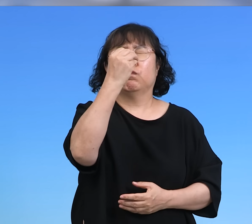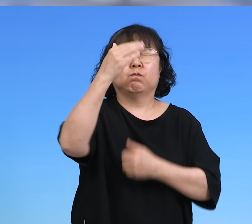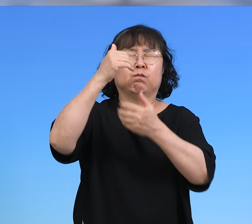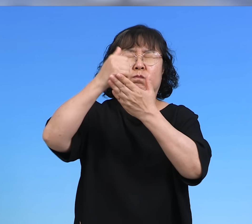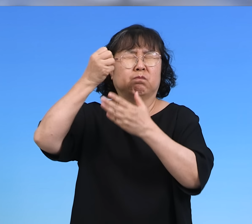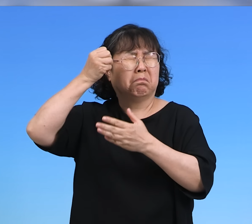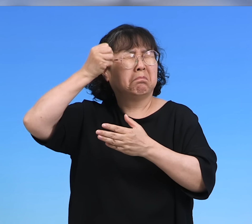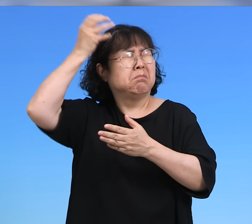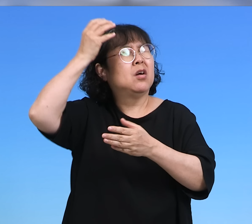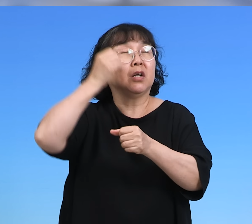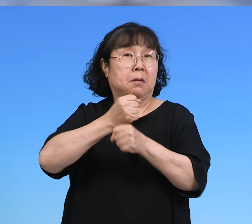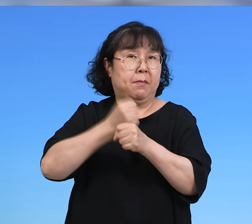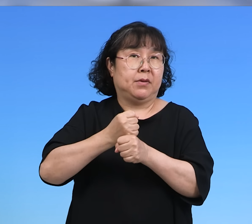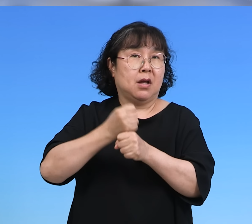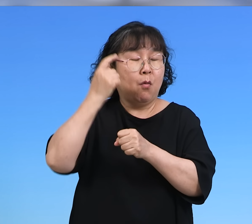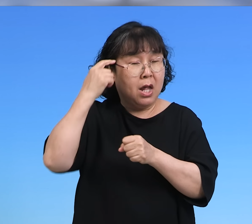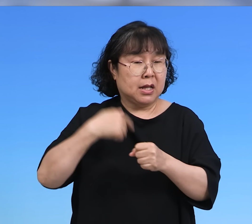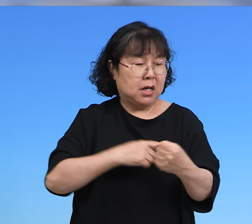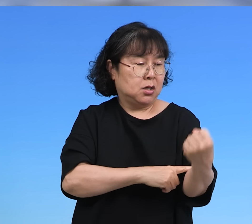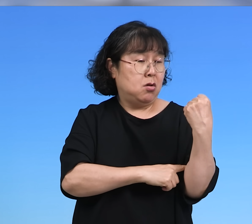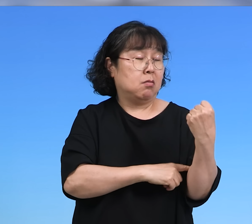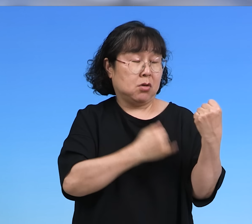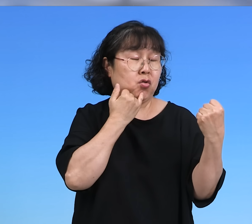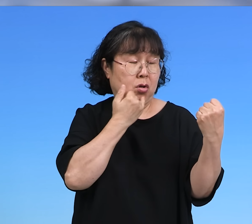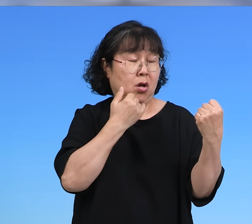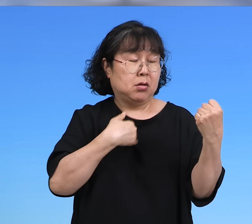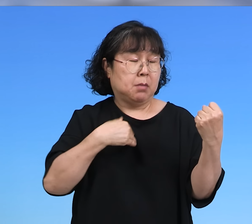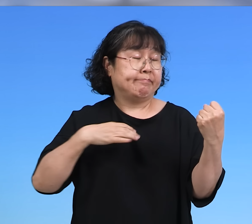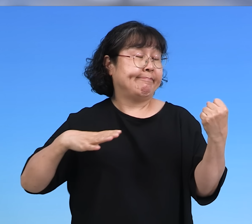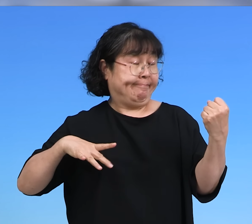해요. 왜? 내 주먹에 실력이 충만하기 때문에.